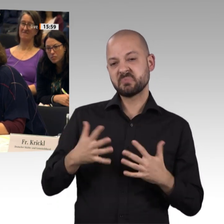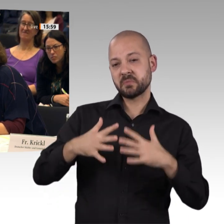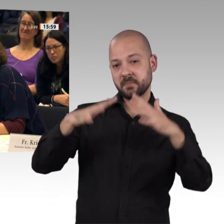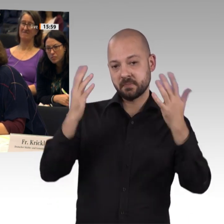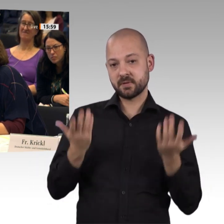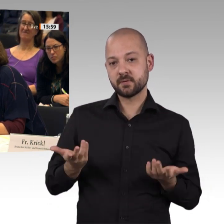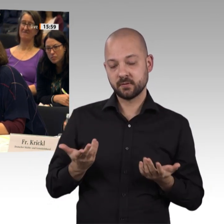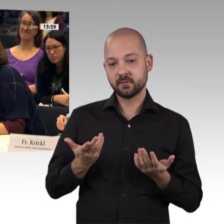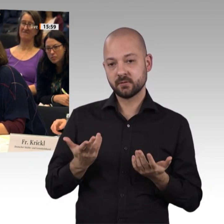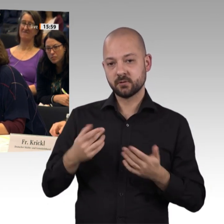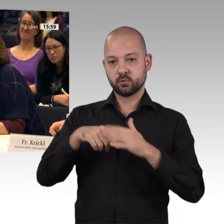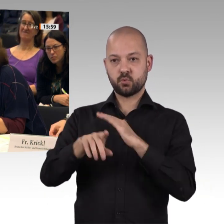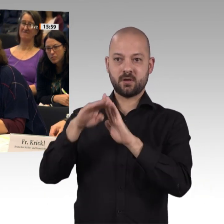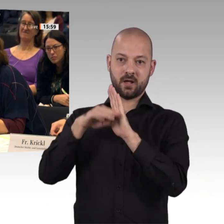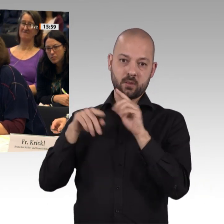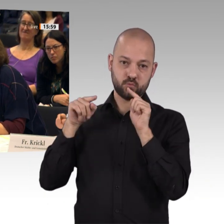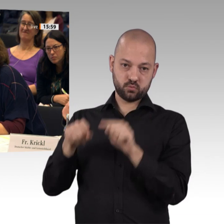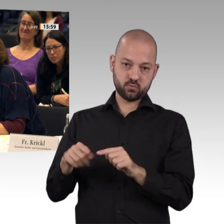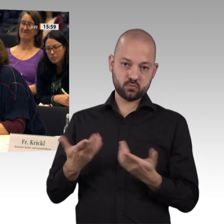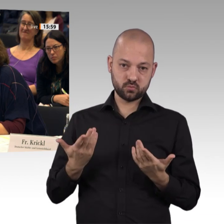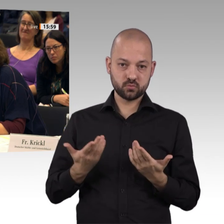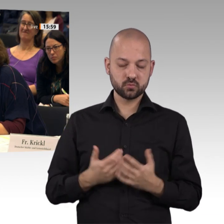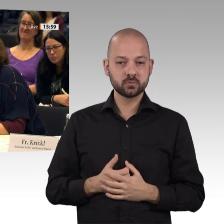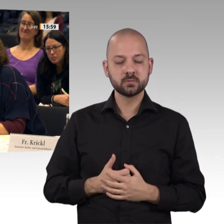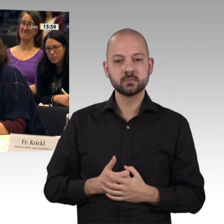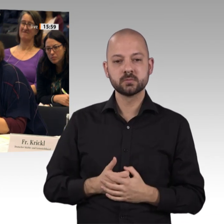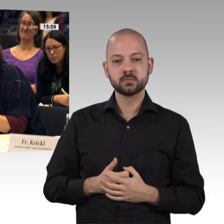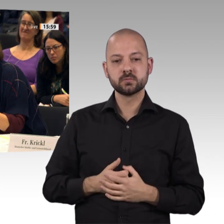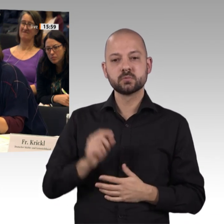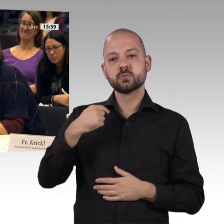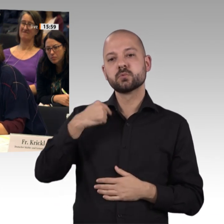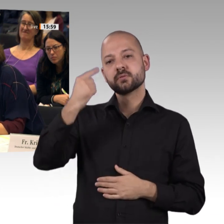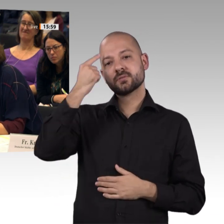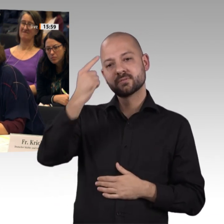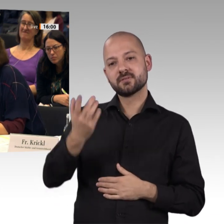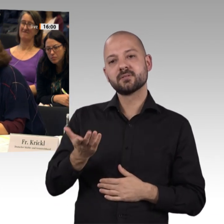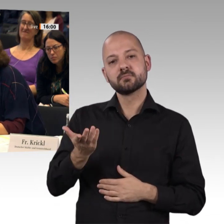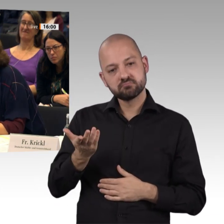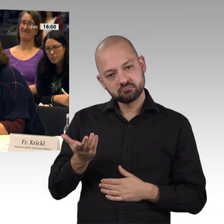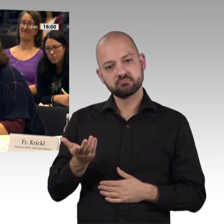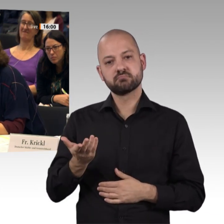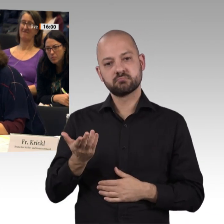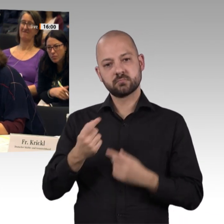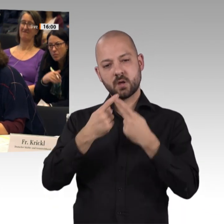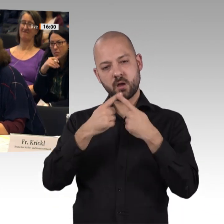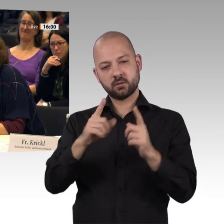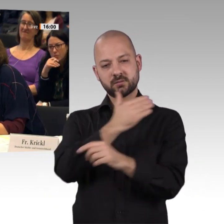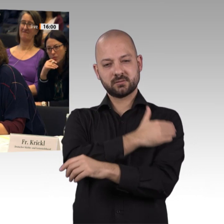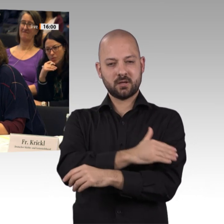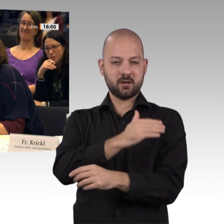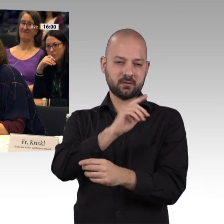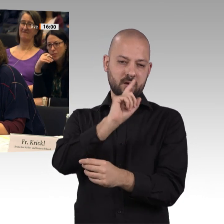man fairerweise mit betrachten muss. Alle Sachverständigen haben davon gesprochen, dass das eine große Entlastung für die Familien